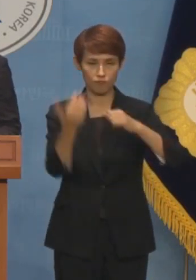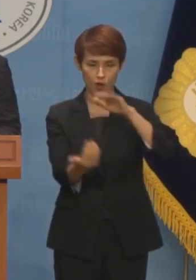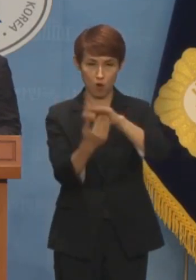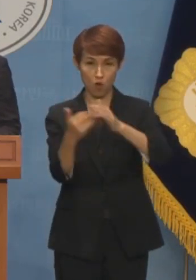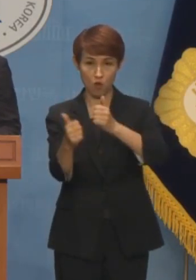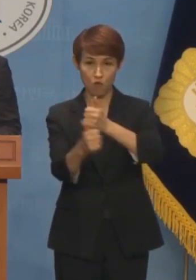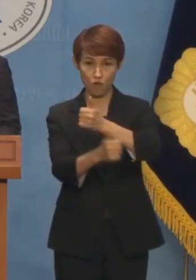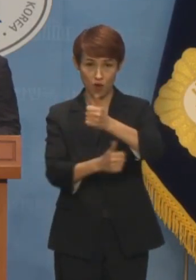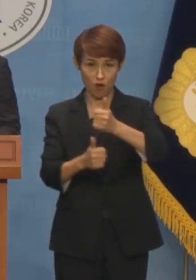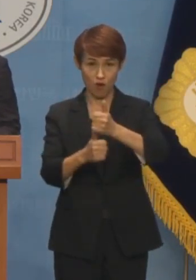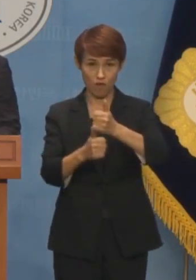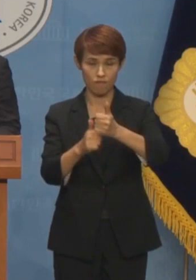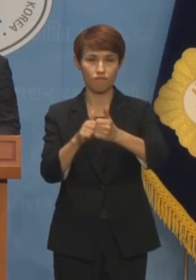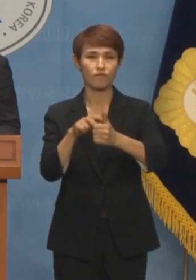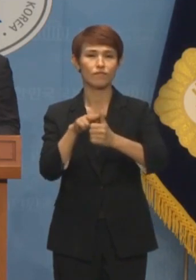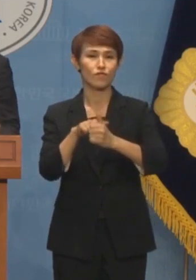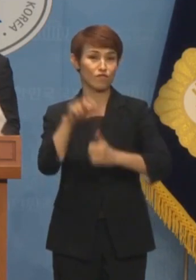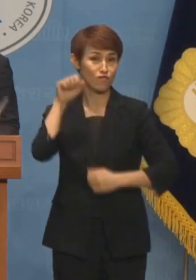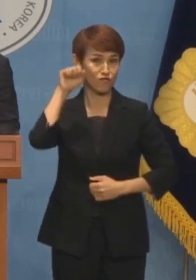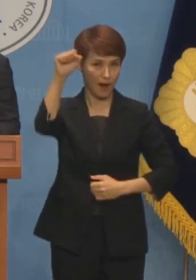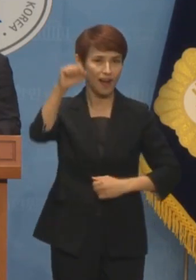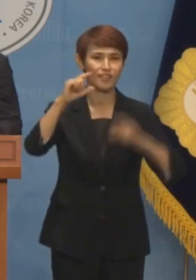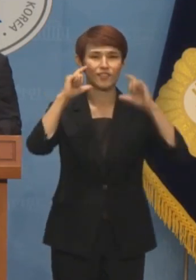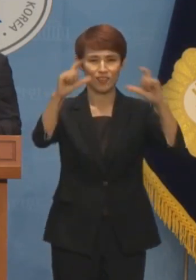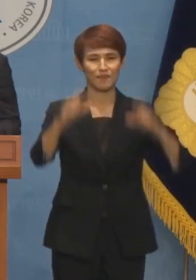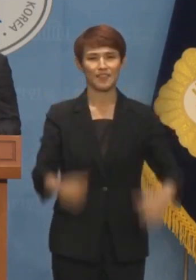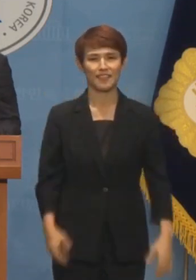선거에 출마를 선언합니다.